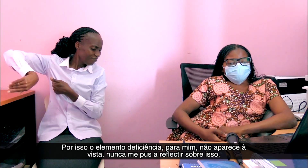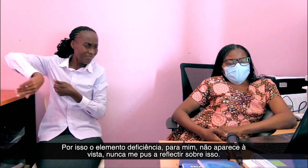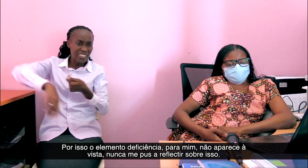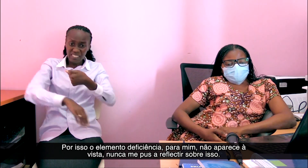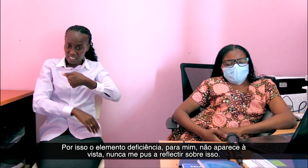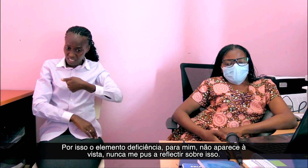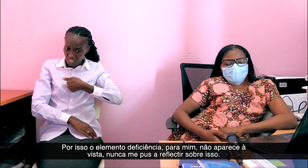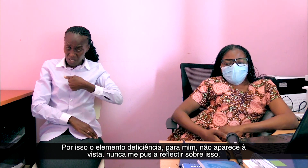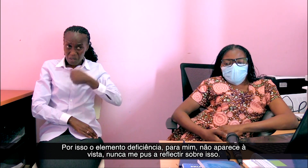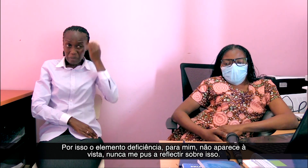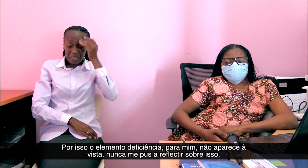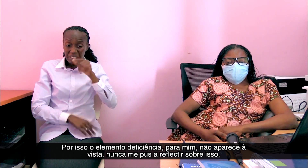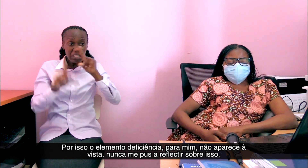sobre isso.